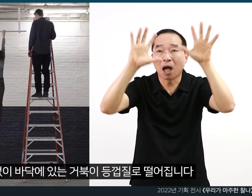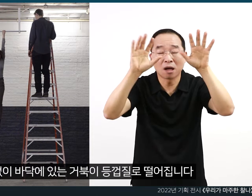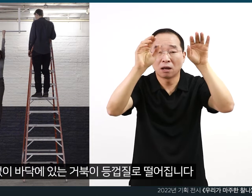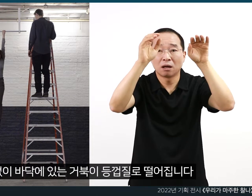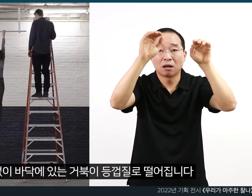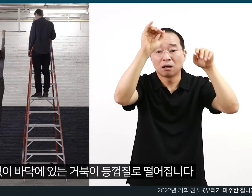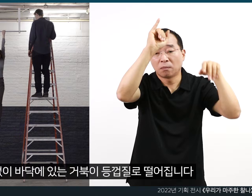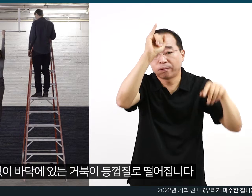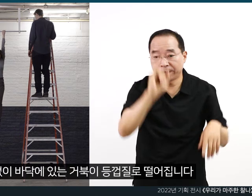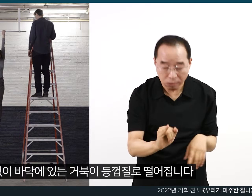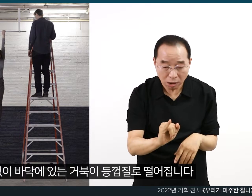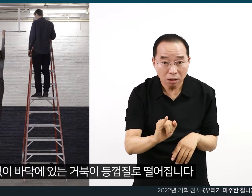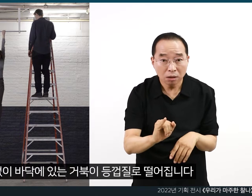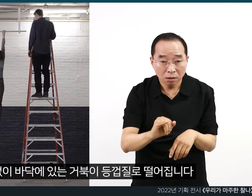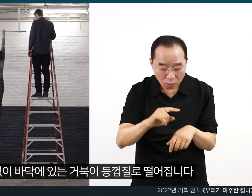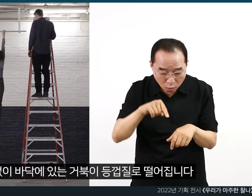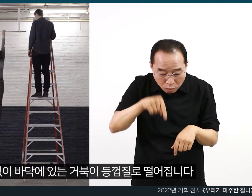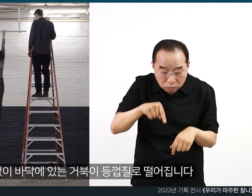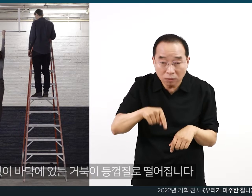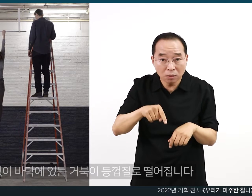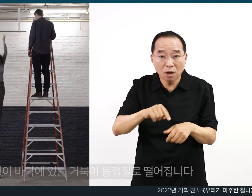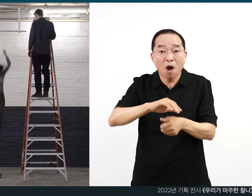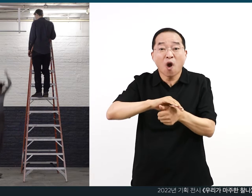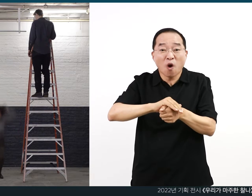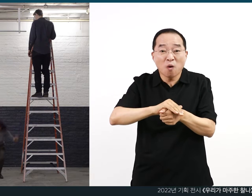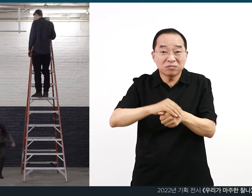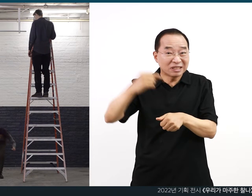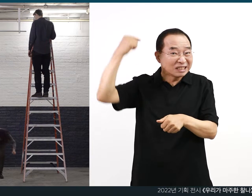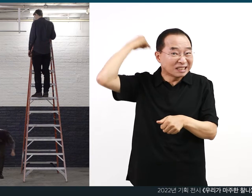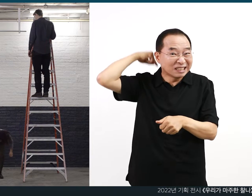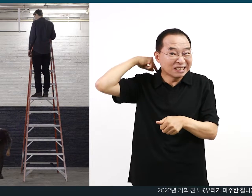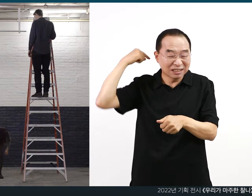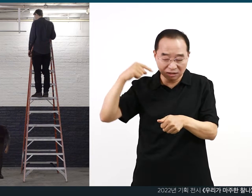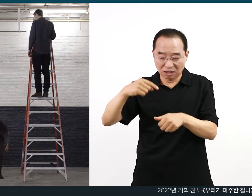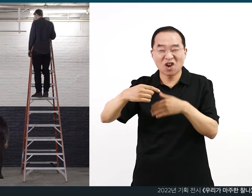있는 거북이 등껍질로 떨어집니다.